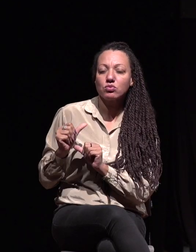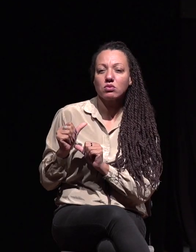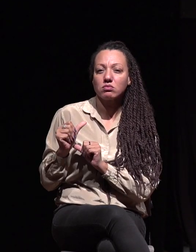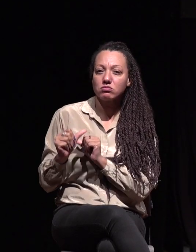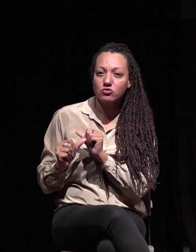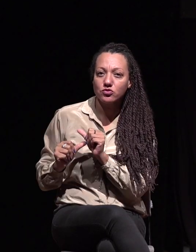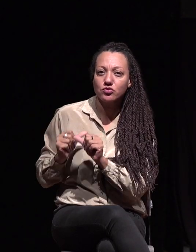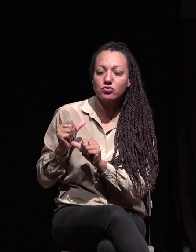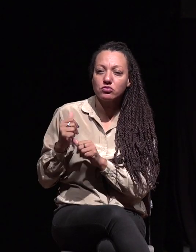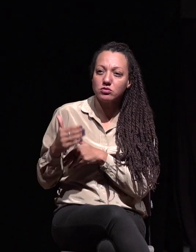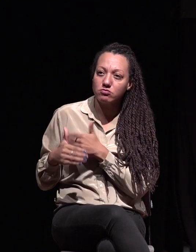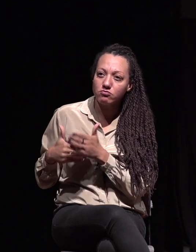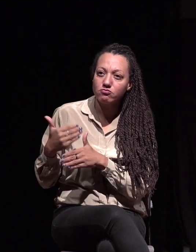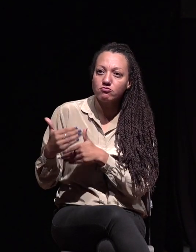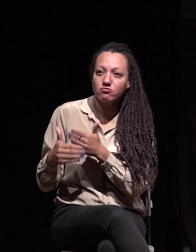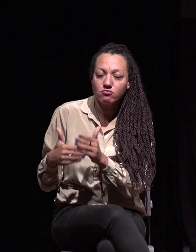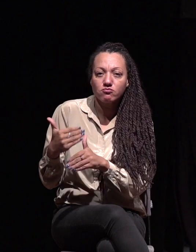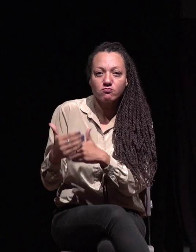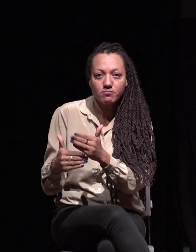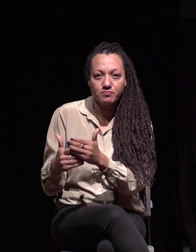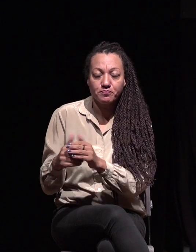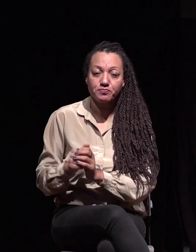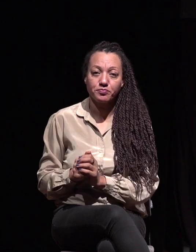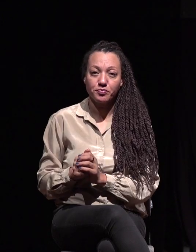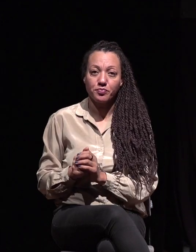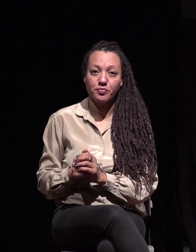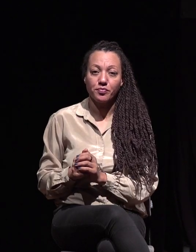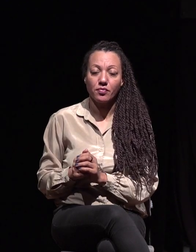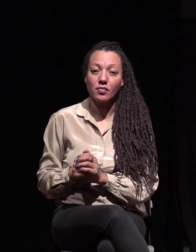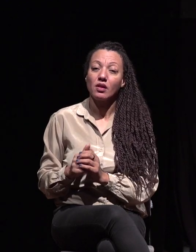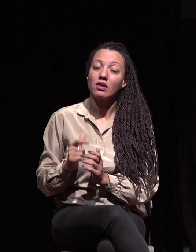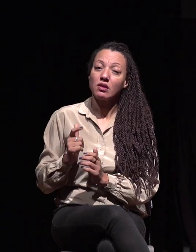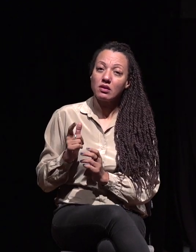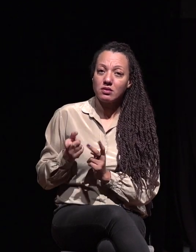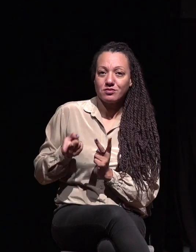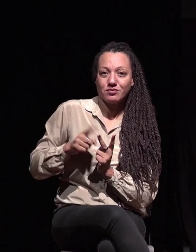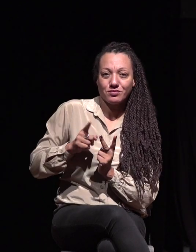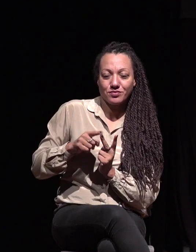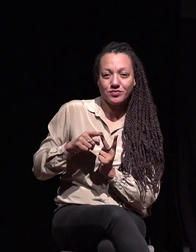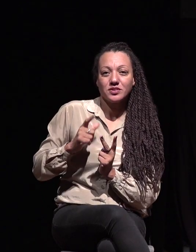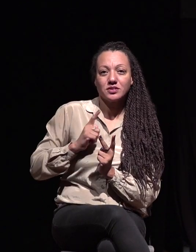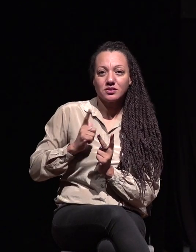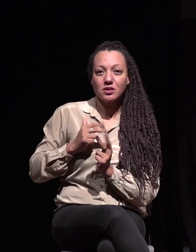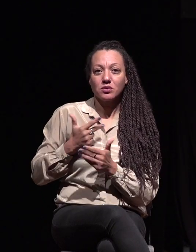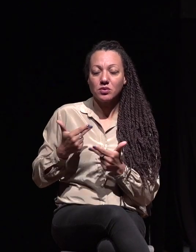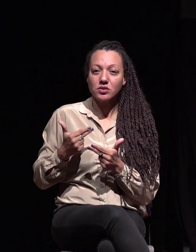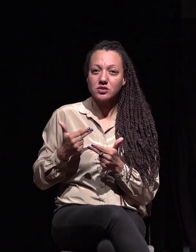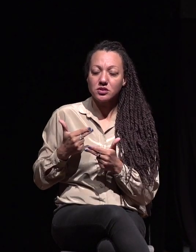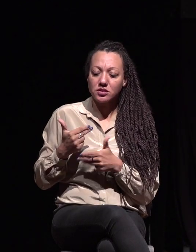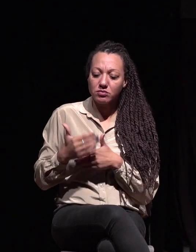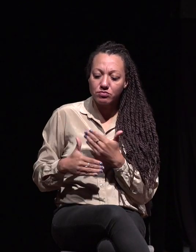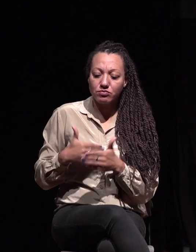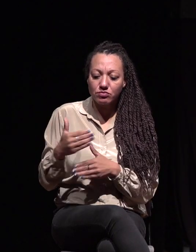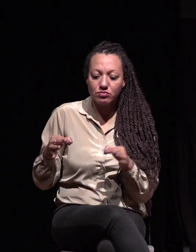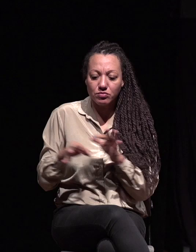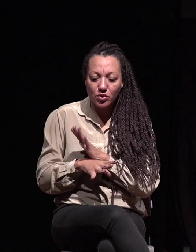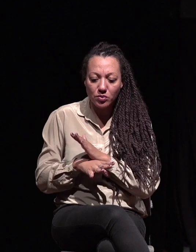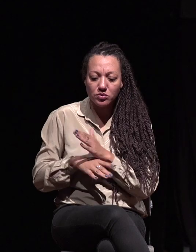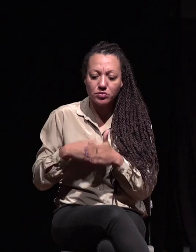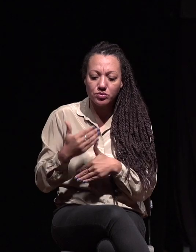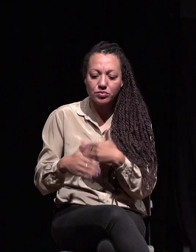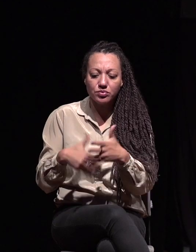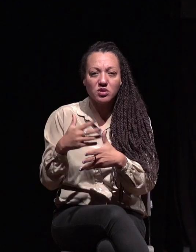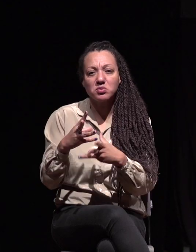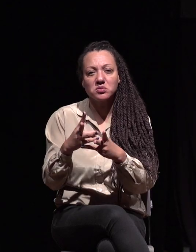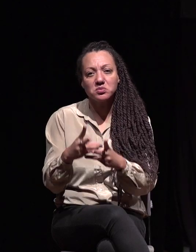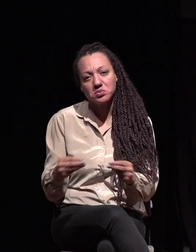e se consolidam. E outros que se formam e se perdem, se abandonam, ficam menos importantes, mais